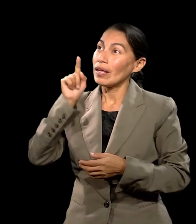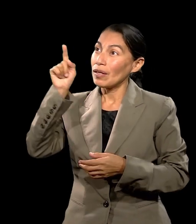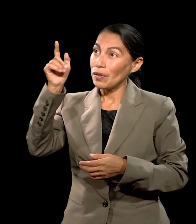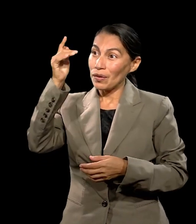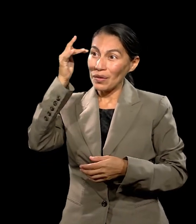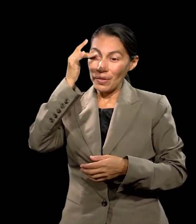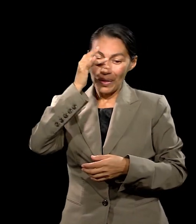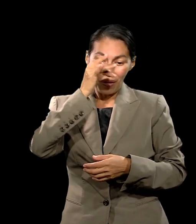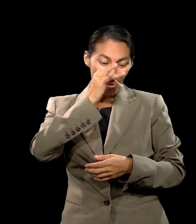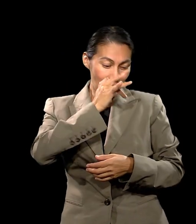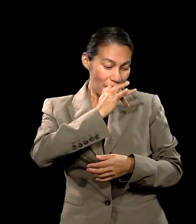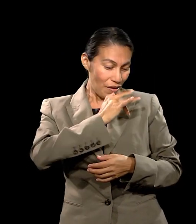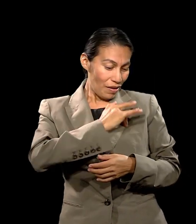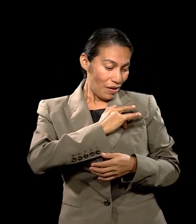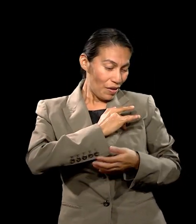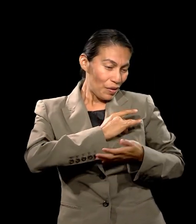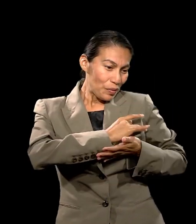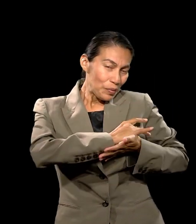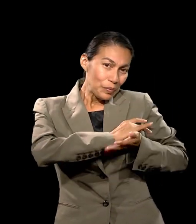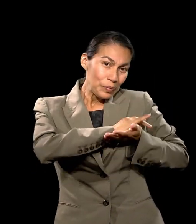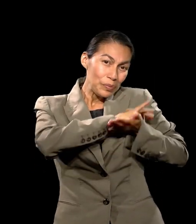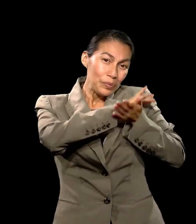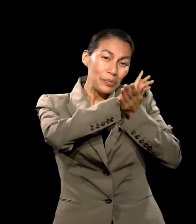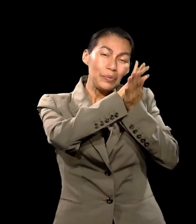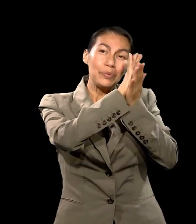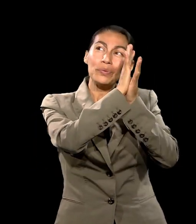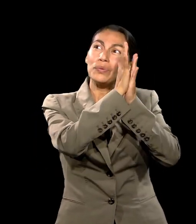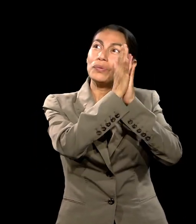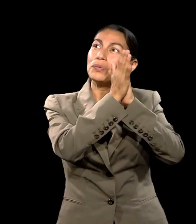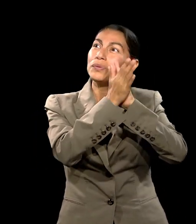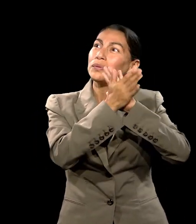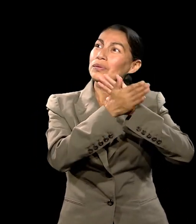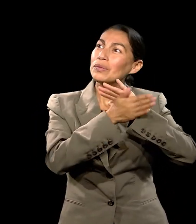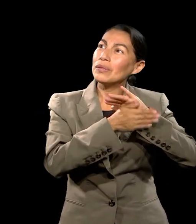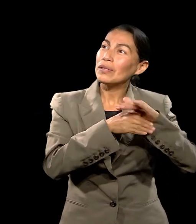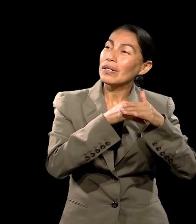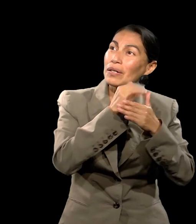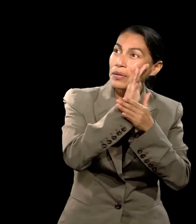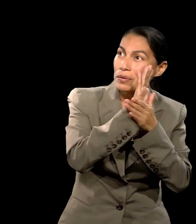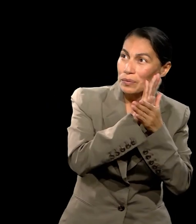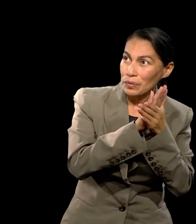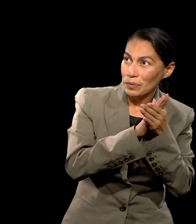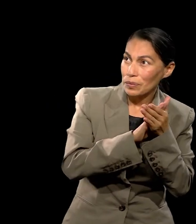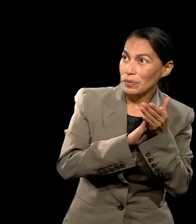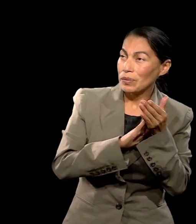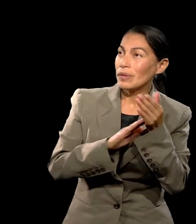corazón, prendido a tus pies.